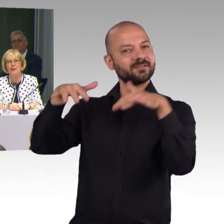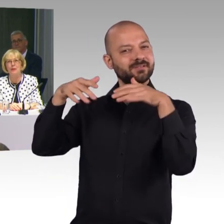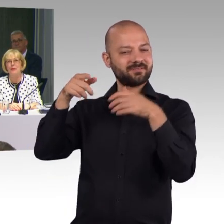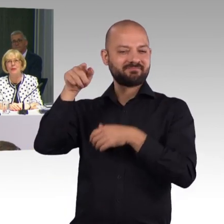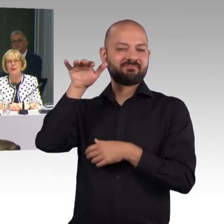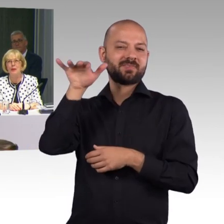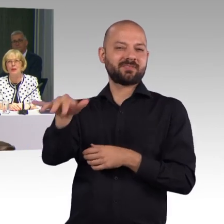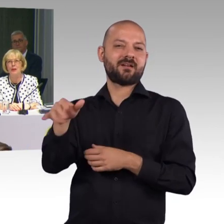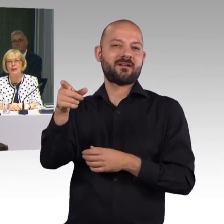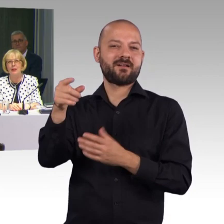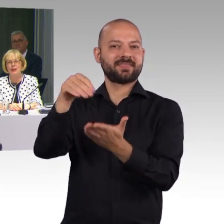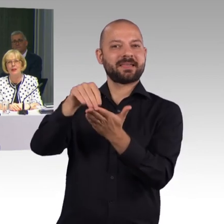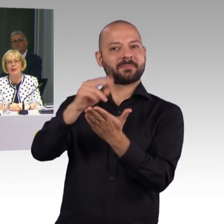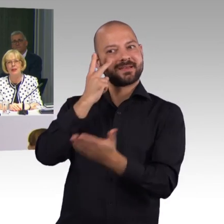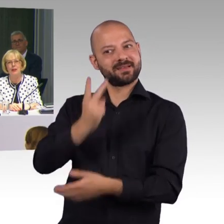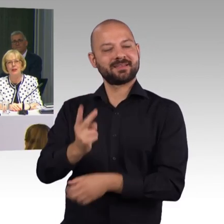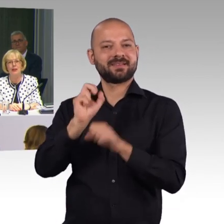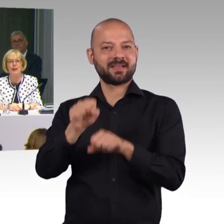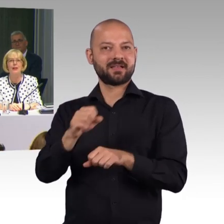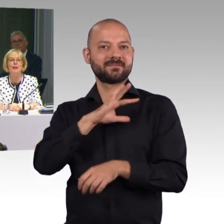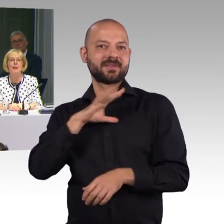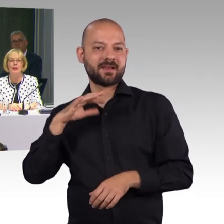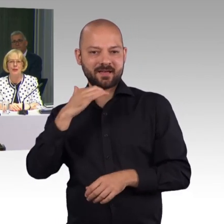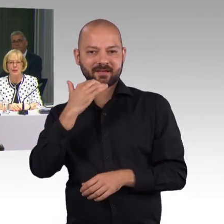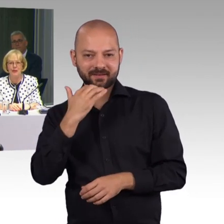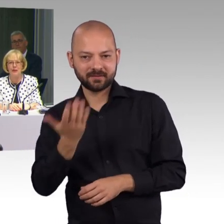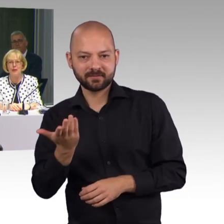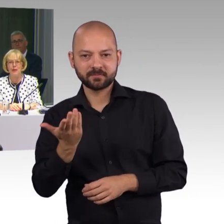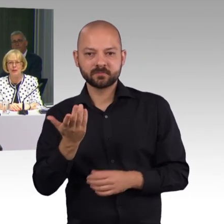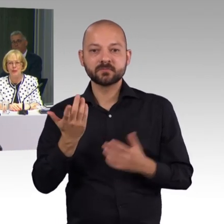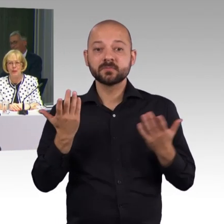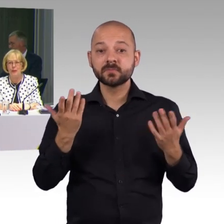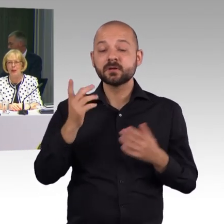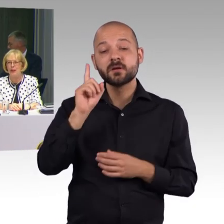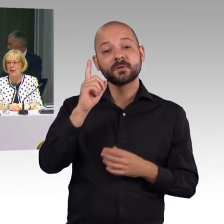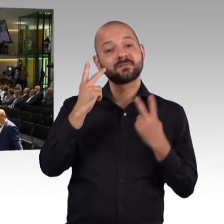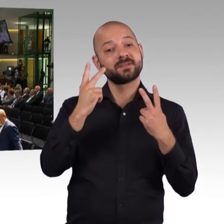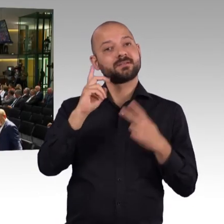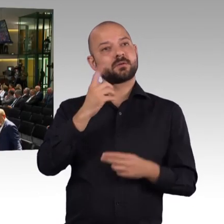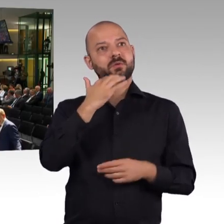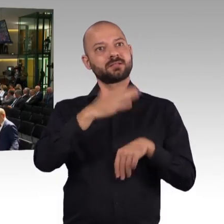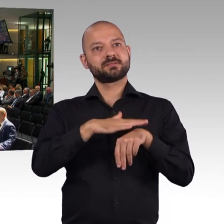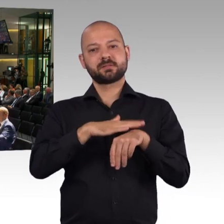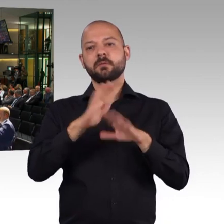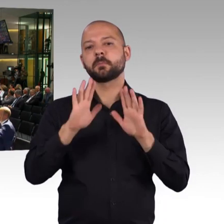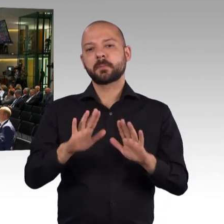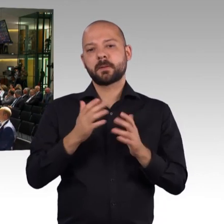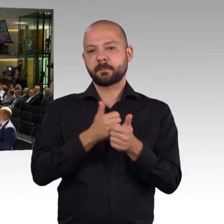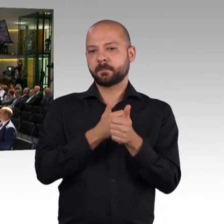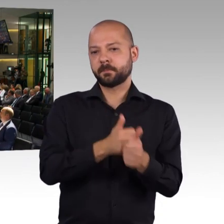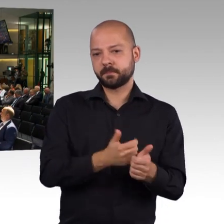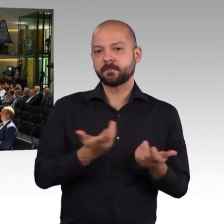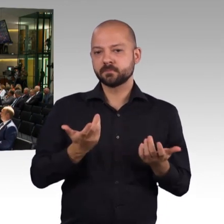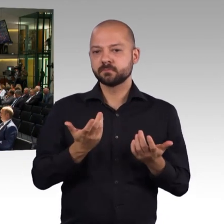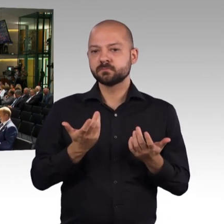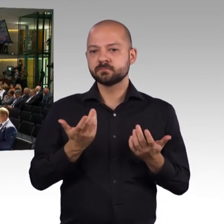auf dem gegenüberliegenden Bildschirm gegenüber dem Rednerpult hinreichend deutlich unübersehbar angezeigt. Bitte achten Sie